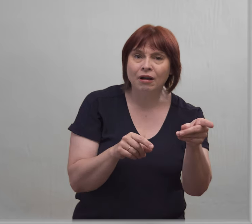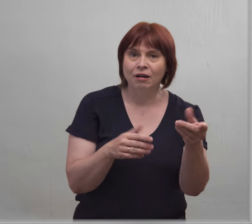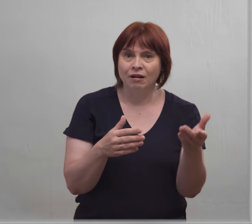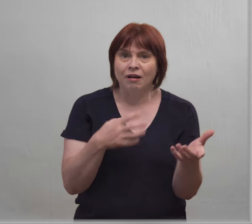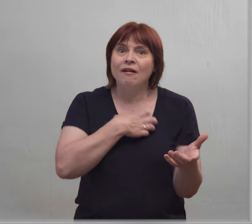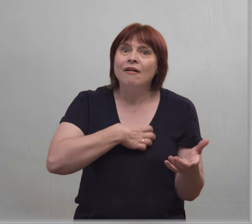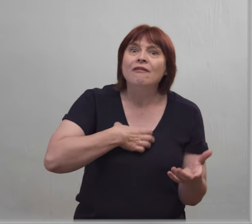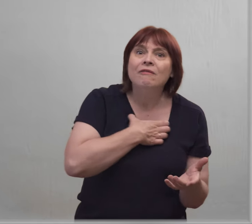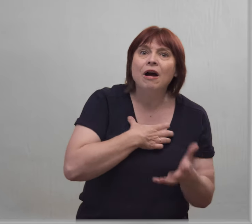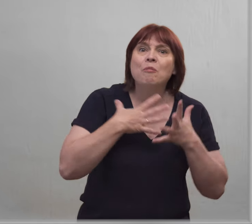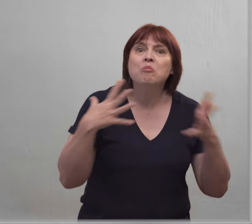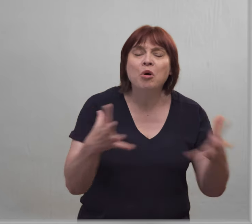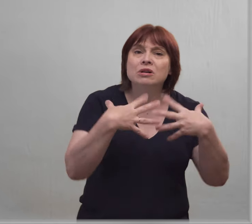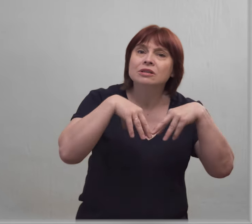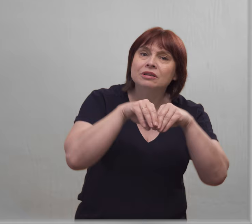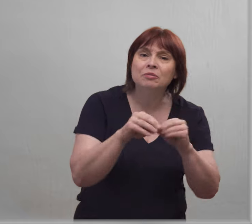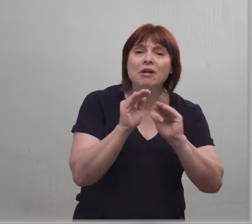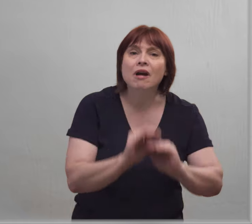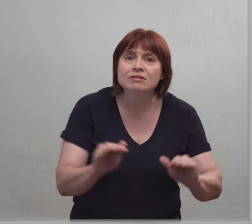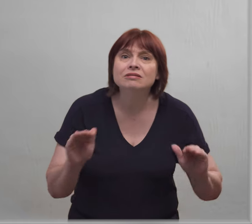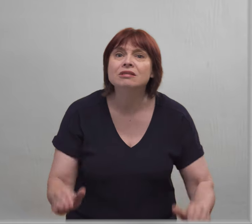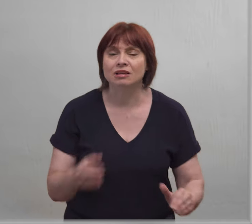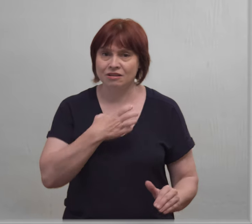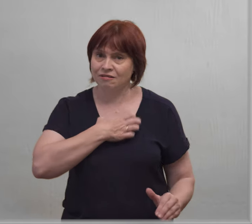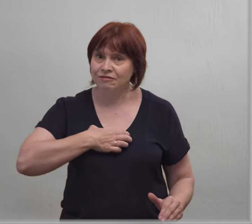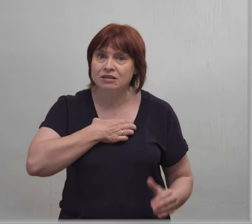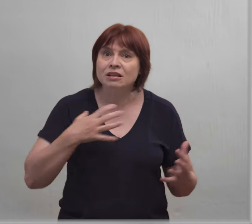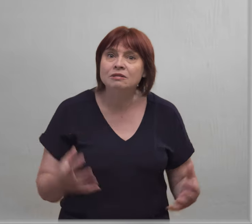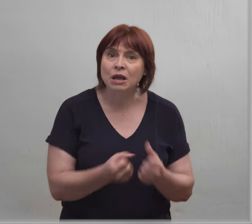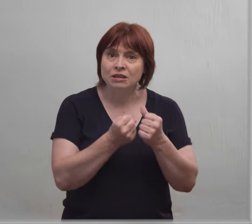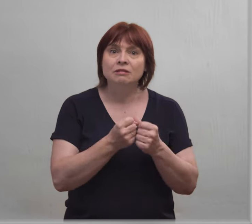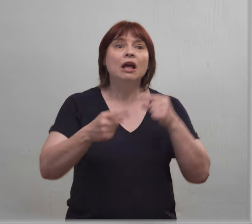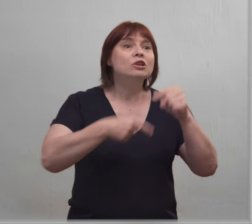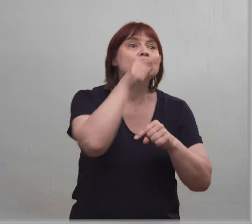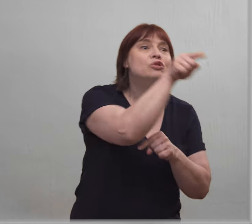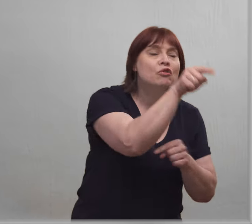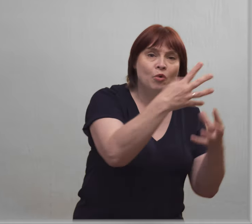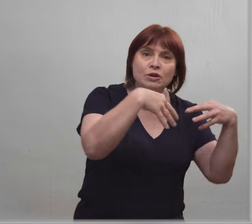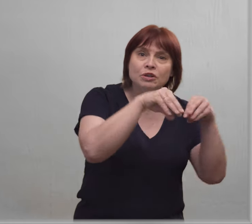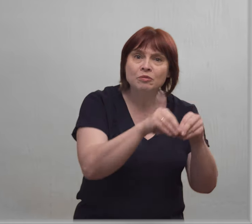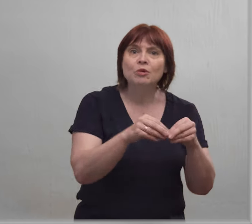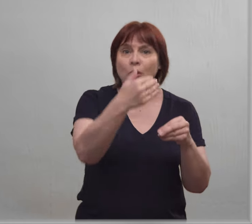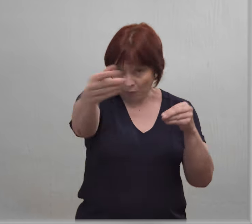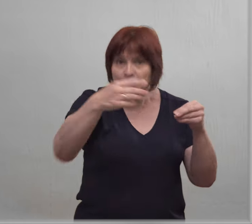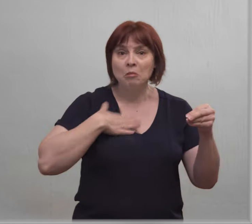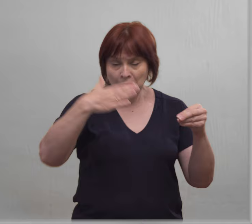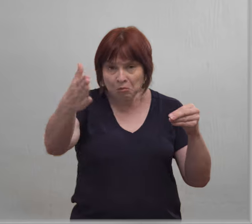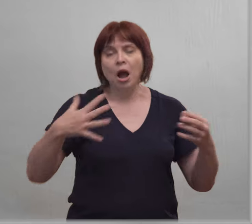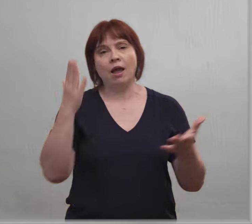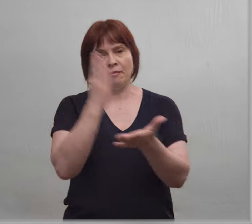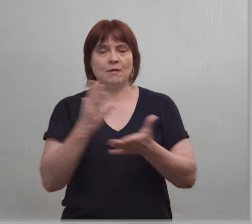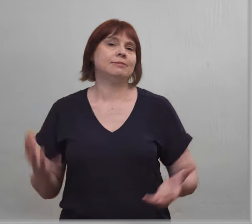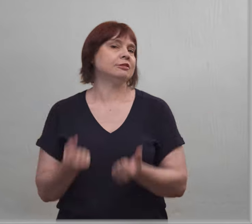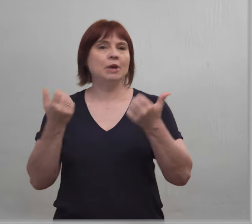снохи, они вошли в ковчег, и через Ноя спасло все человечество. Поэтому в глазах